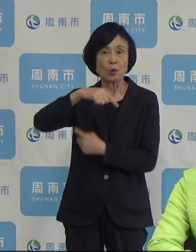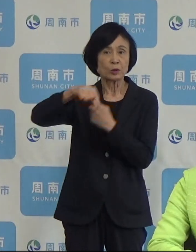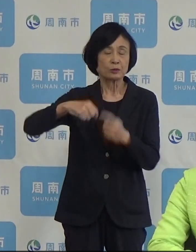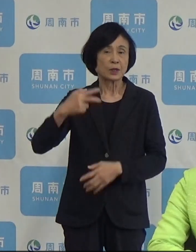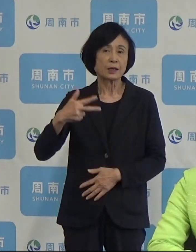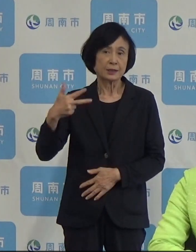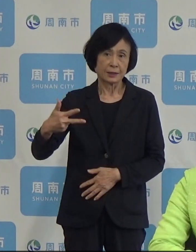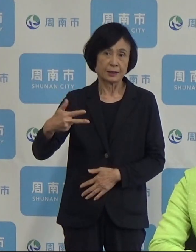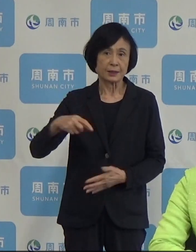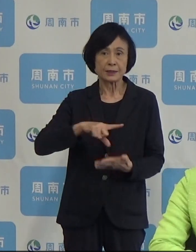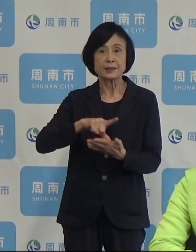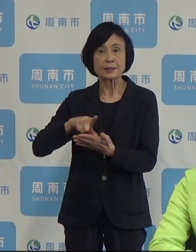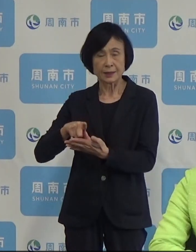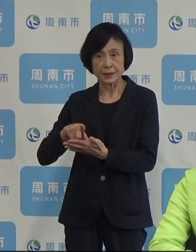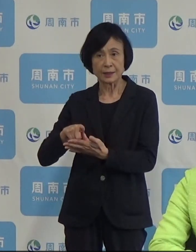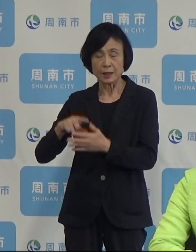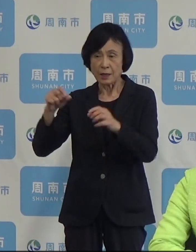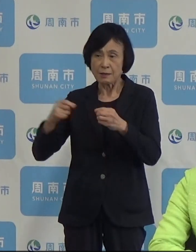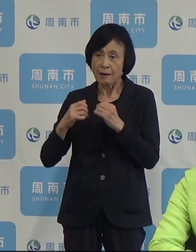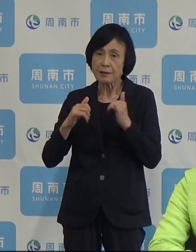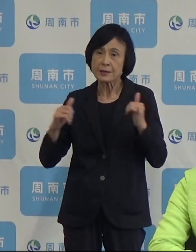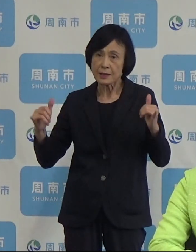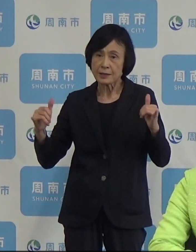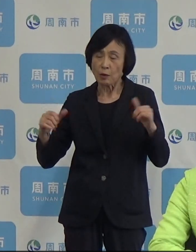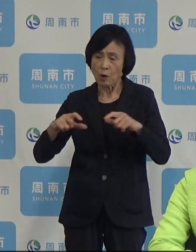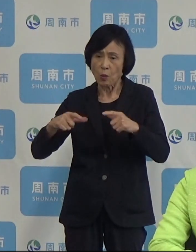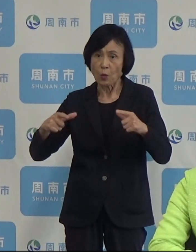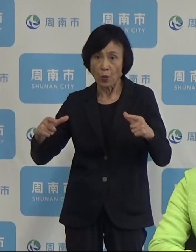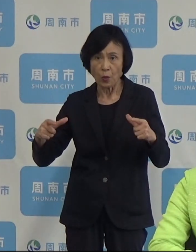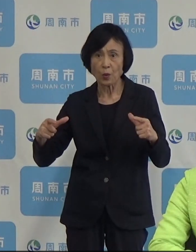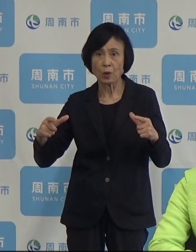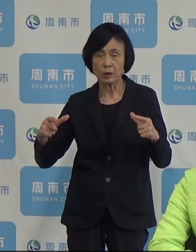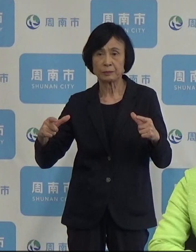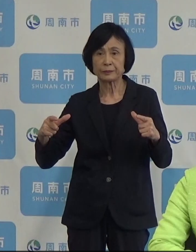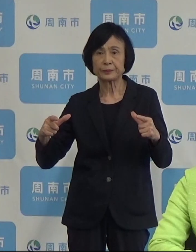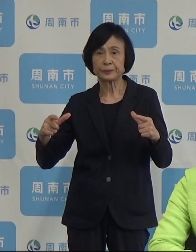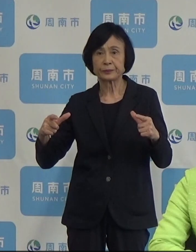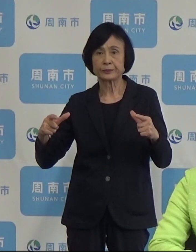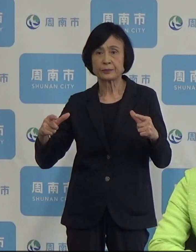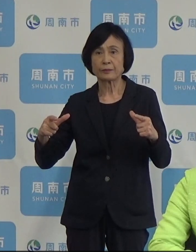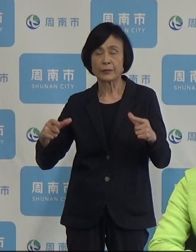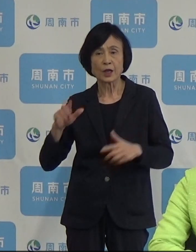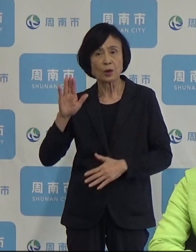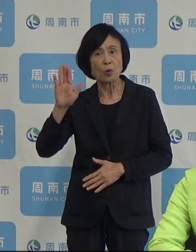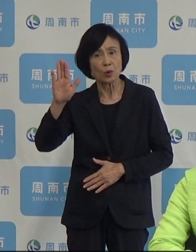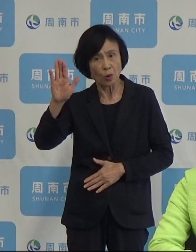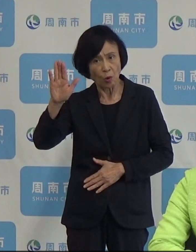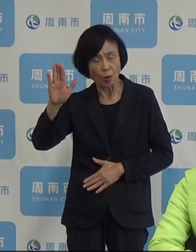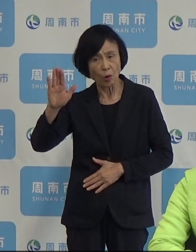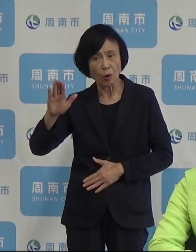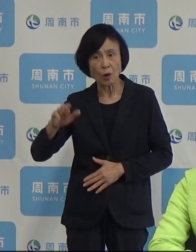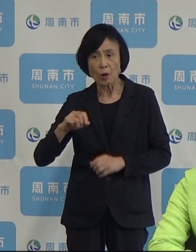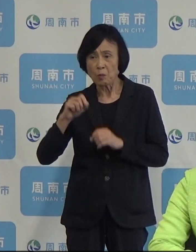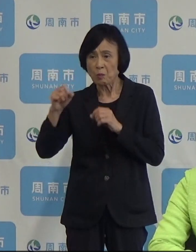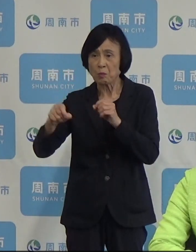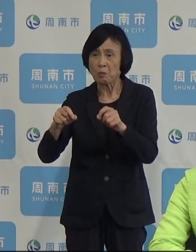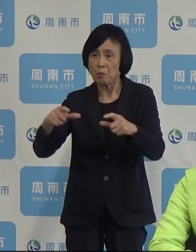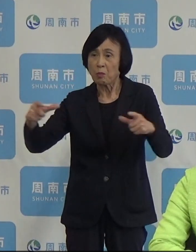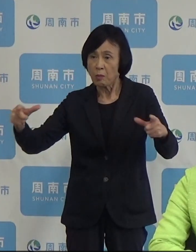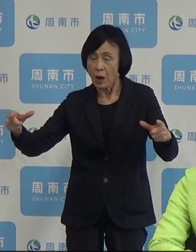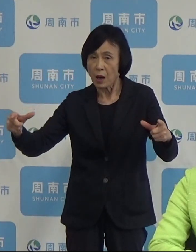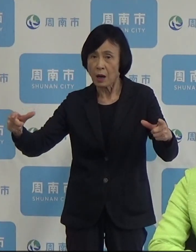南地域においても感染者は増加を続けており、今後の感染拡大